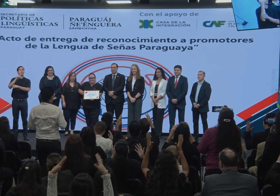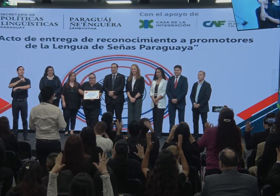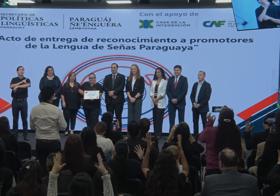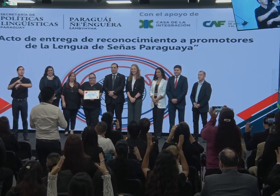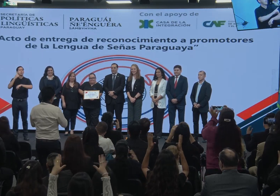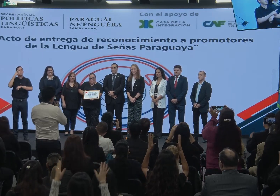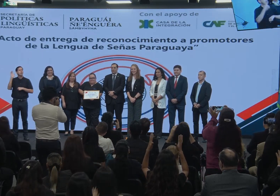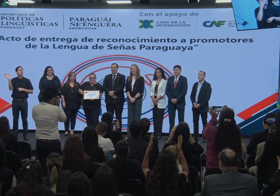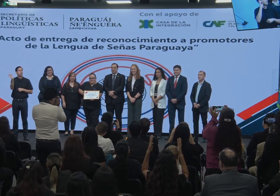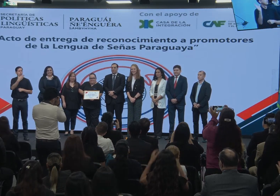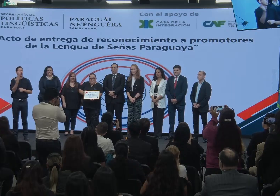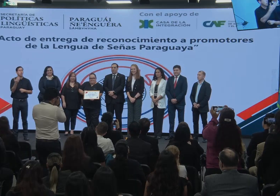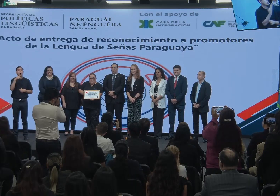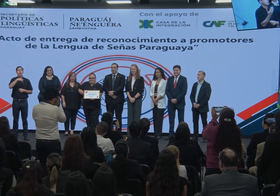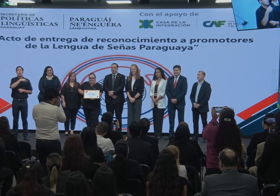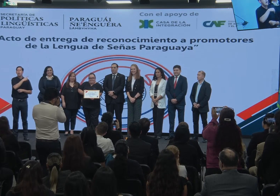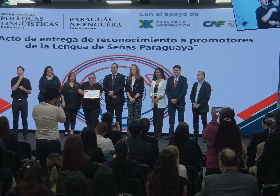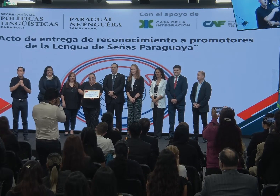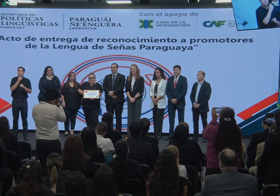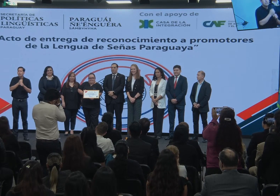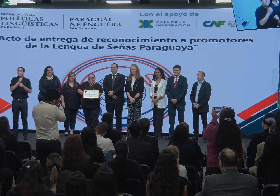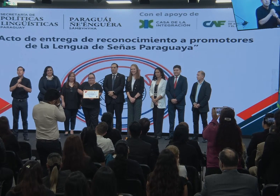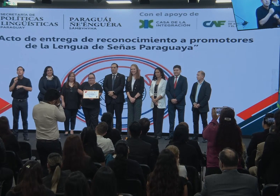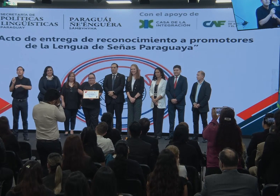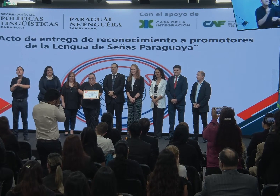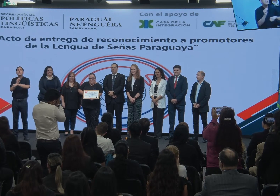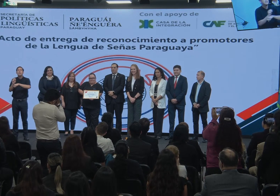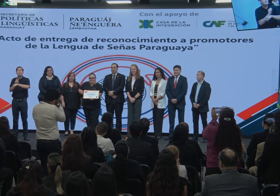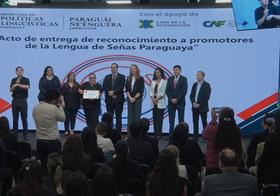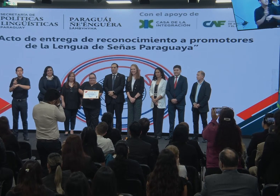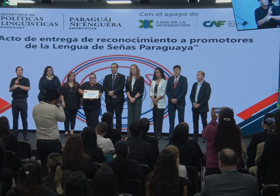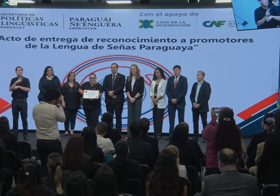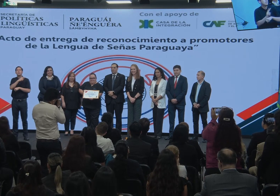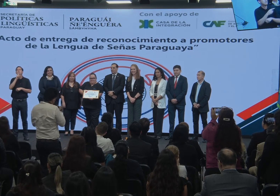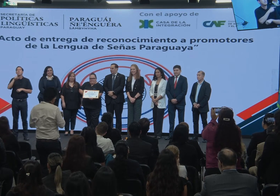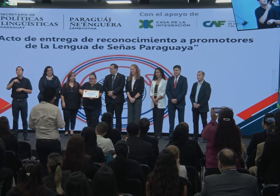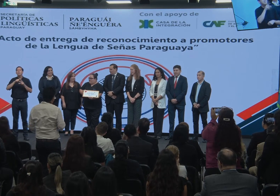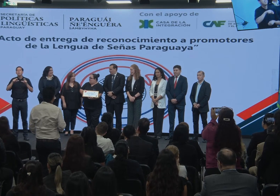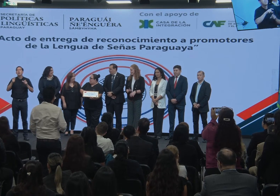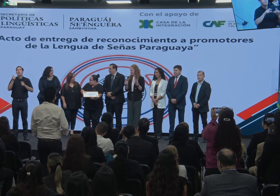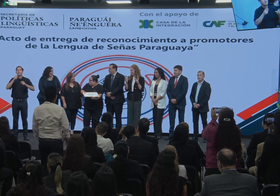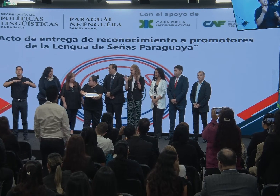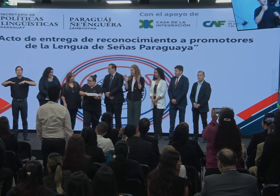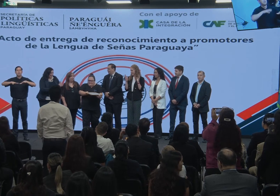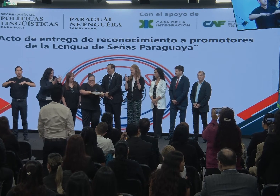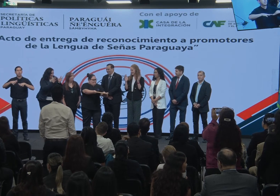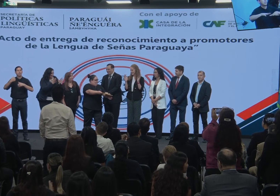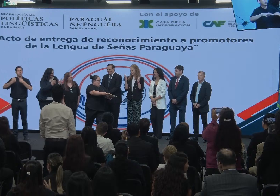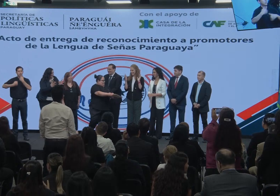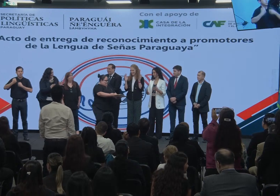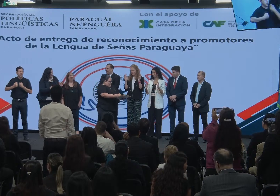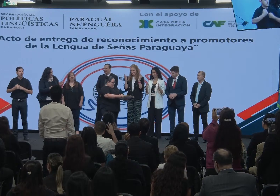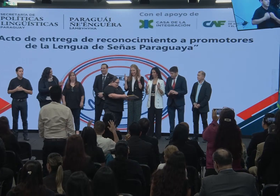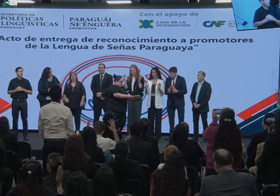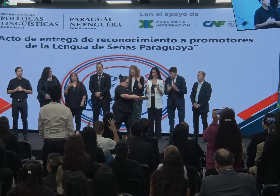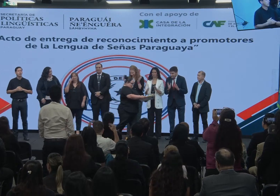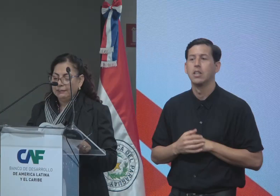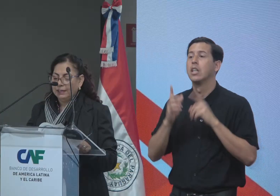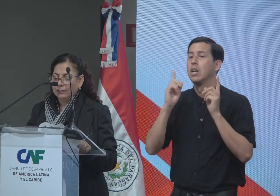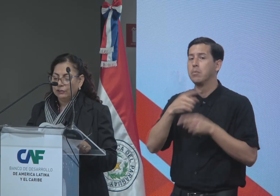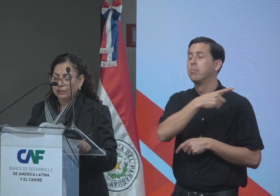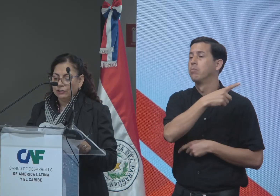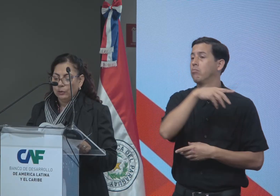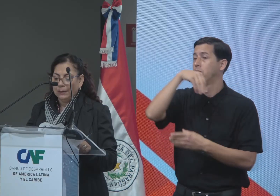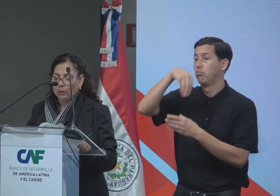en proceso de defensa de su tesis en Administración de Empresas. Por otra parte, es secretaria de la Comisión Directiva